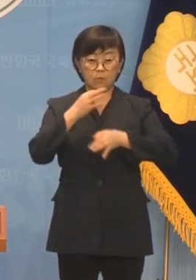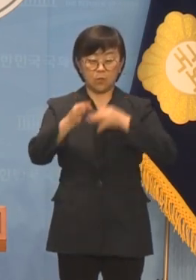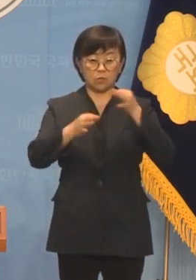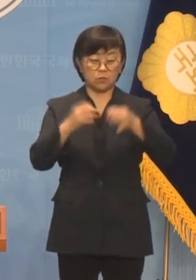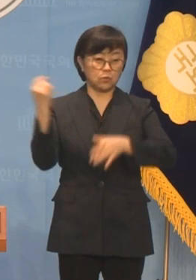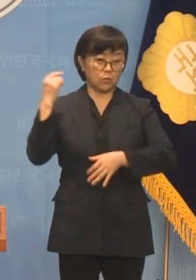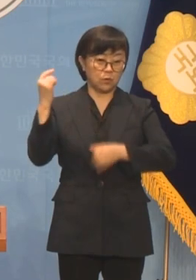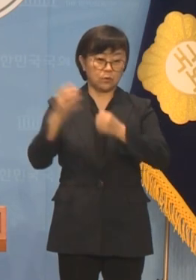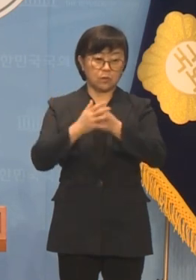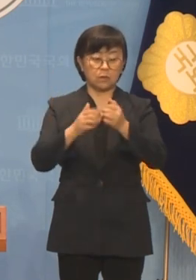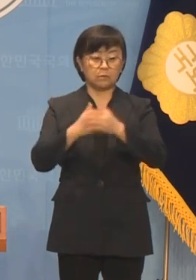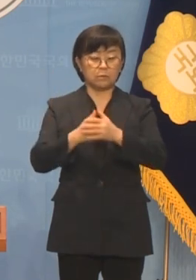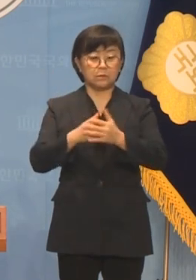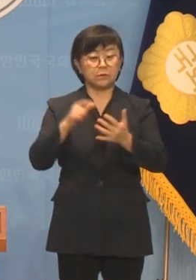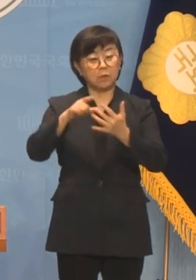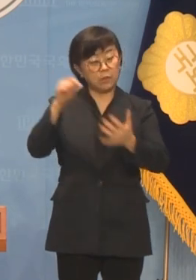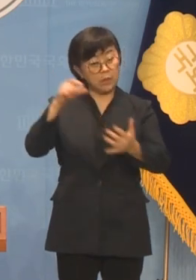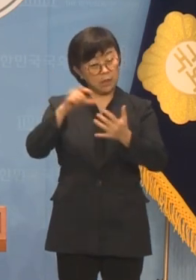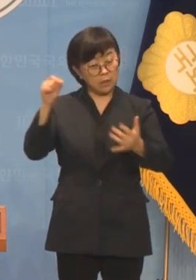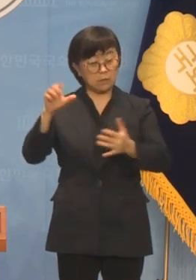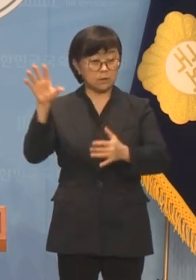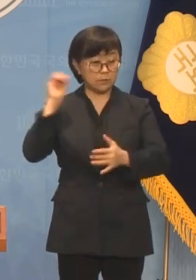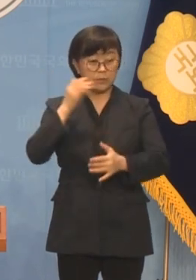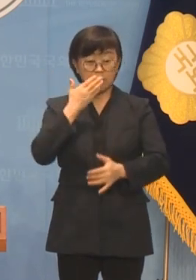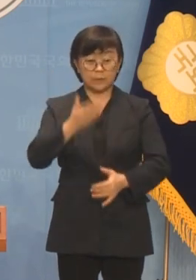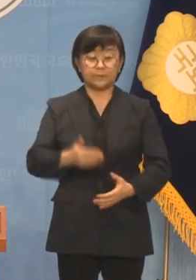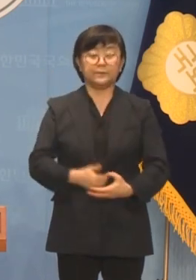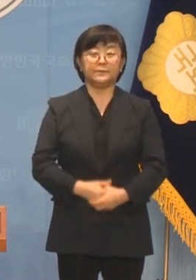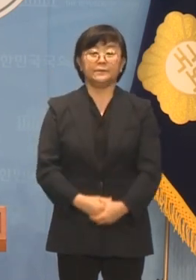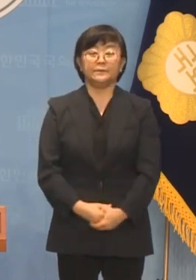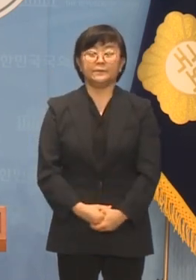듣고 싶은 것만 선택적으로 듣겠다는 뜻입니까?